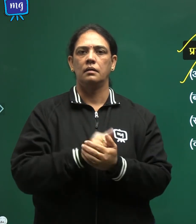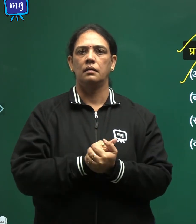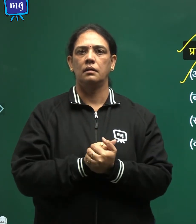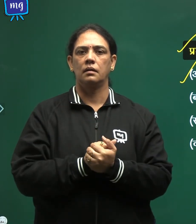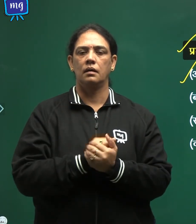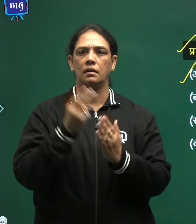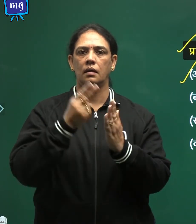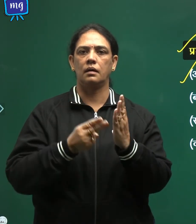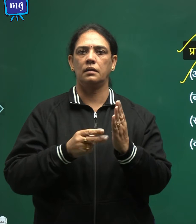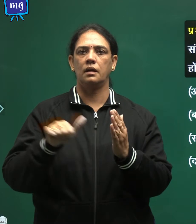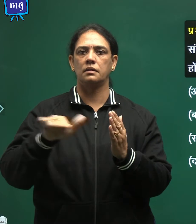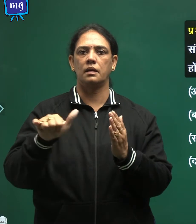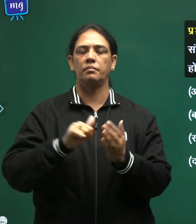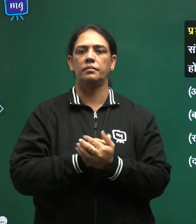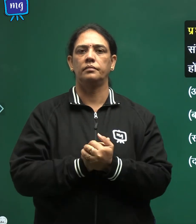समझ आ गया?